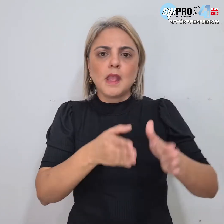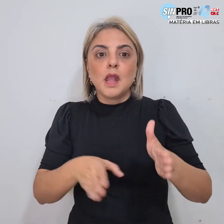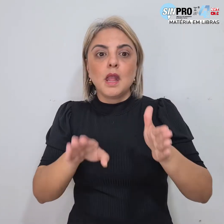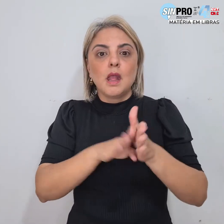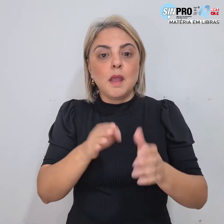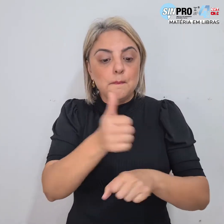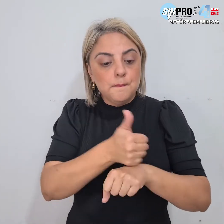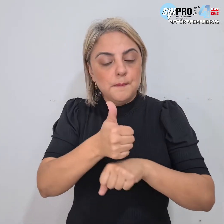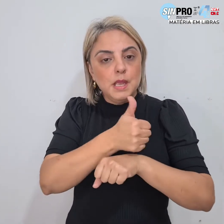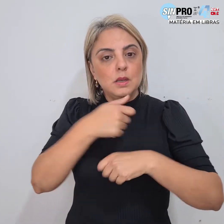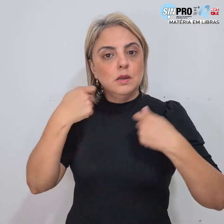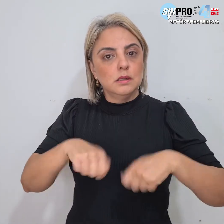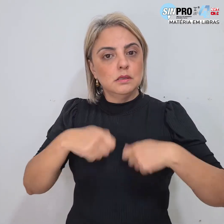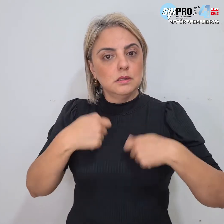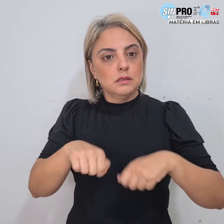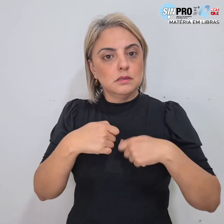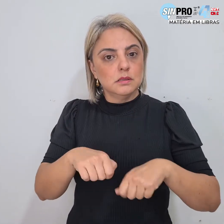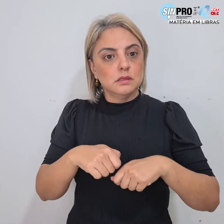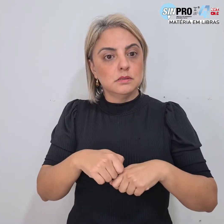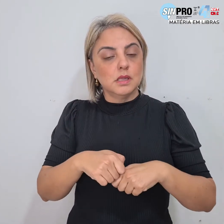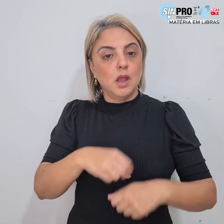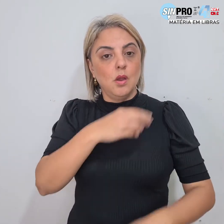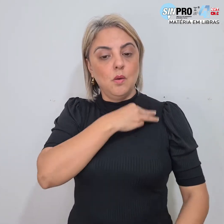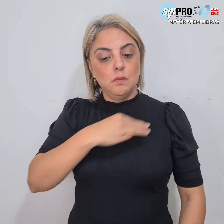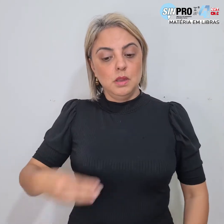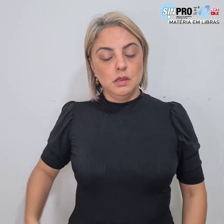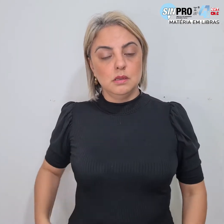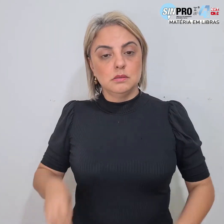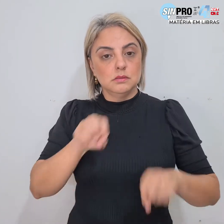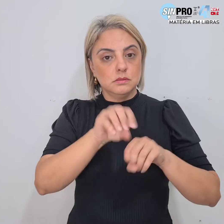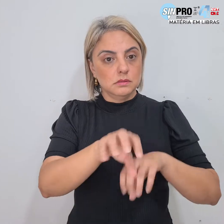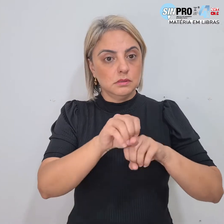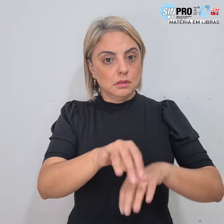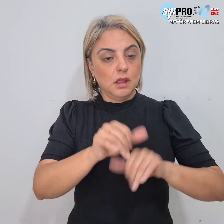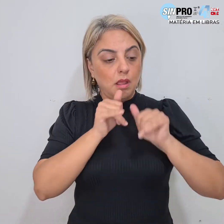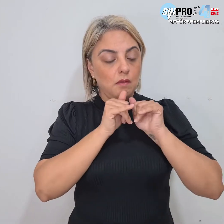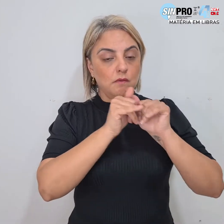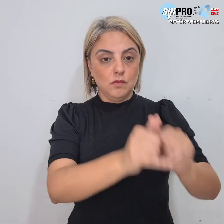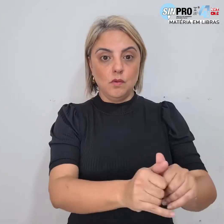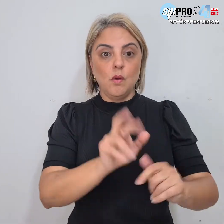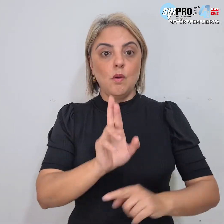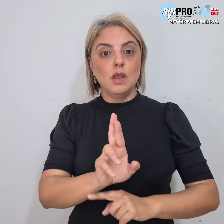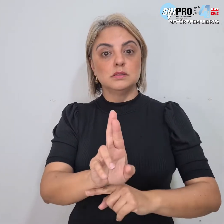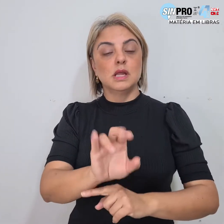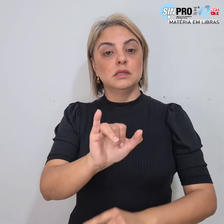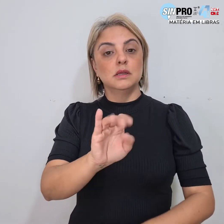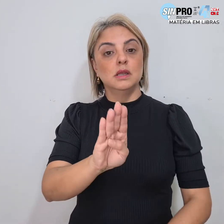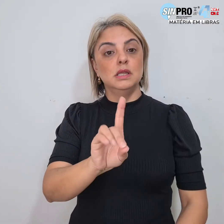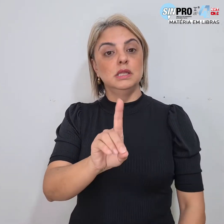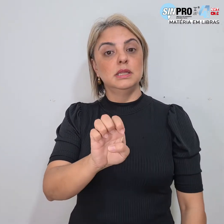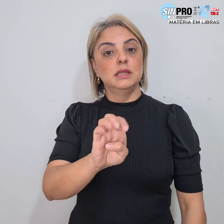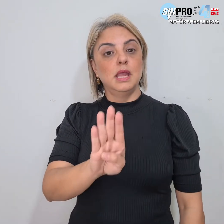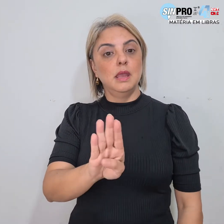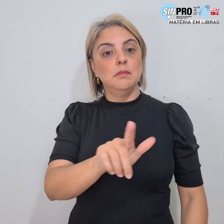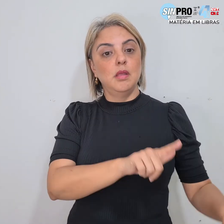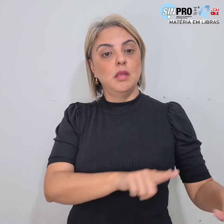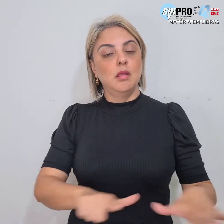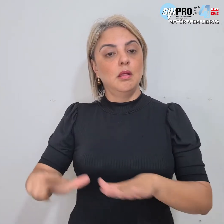cheguemos a melhorias necessárias. O ministro da Educação divulgou o resultado do IDEB na última semana,